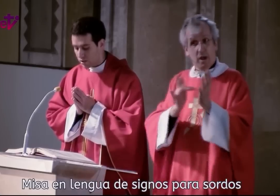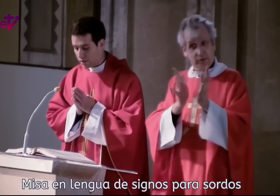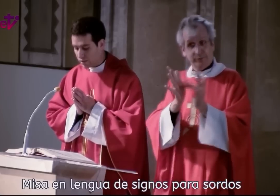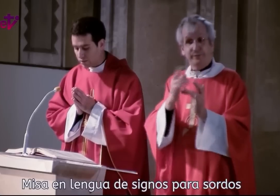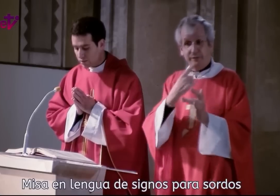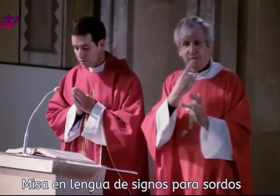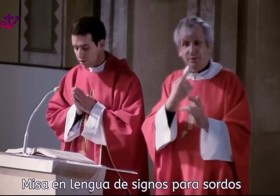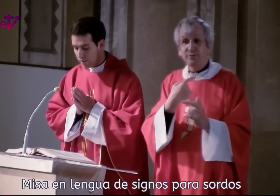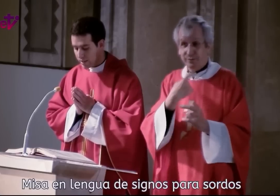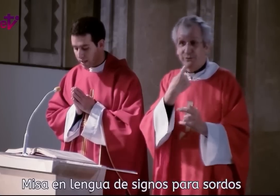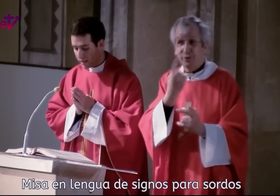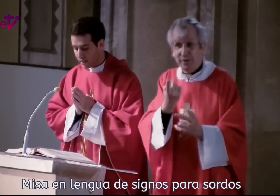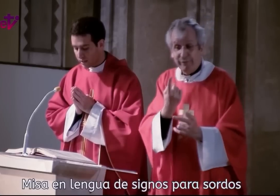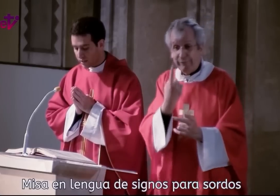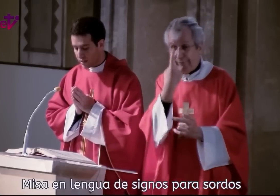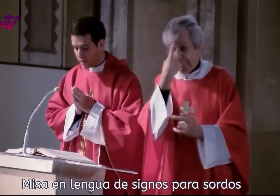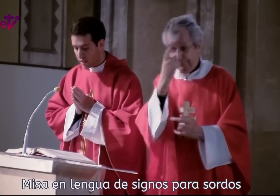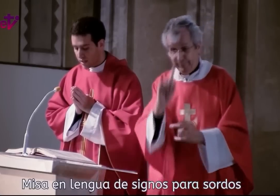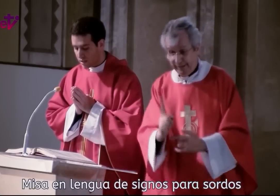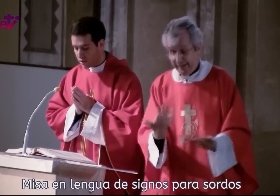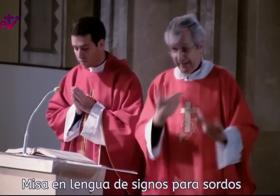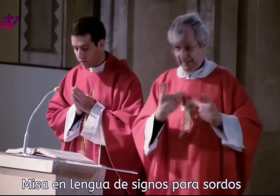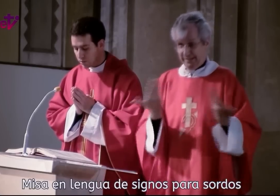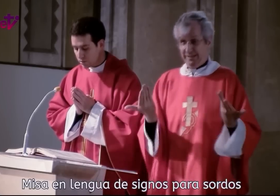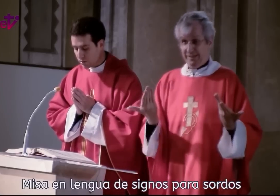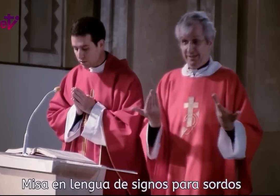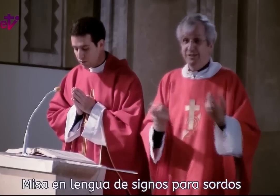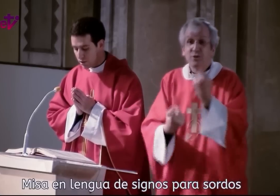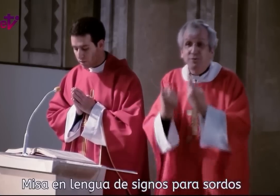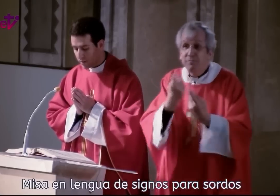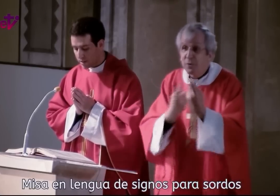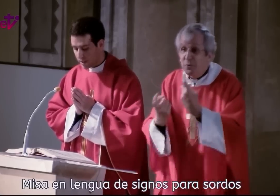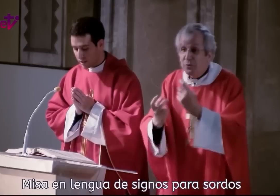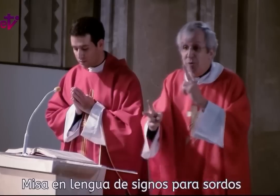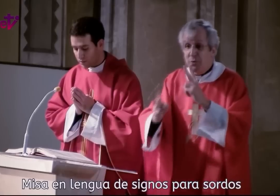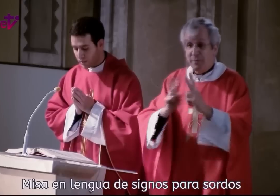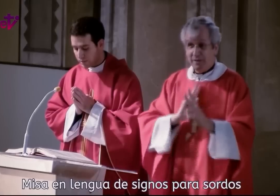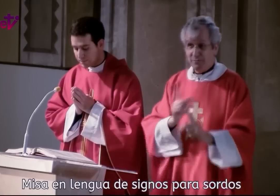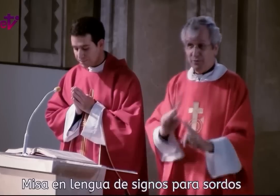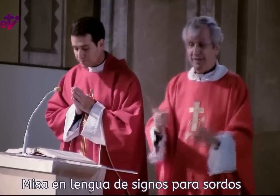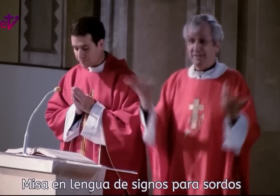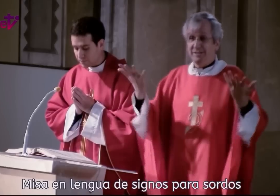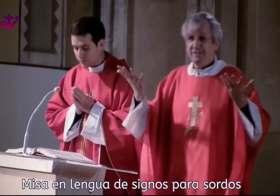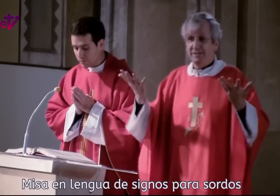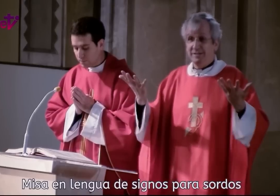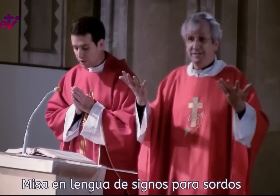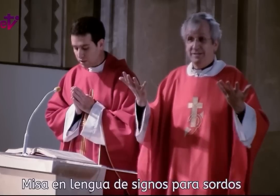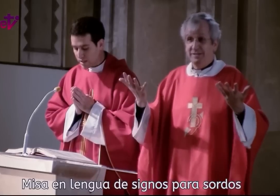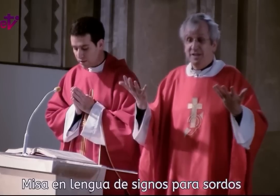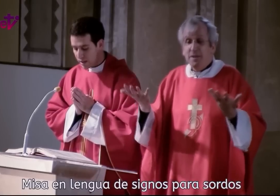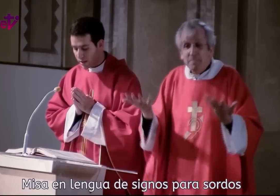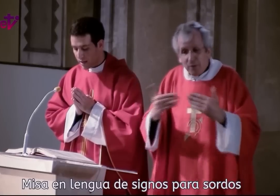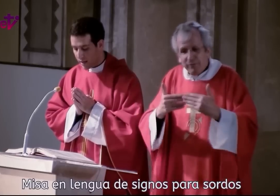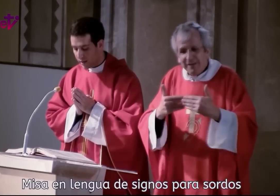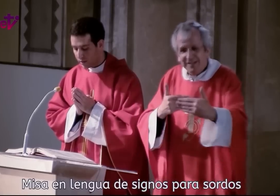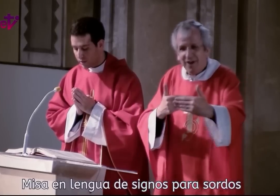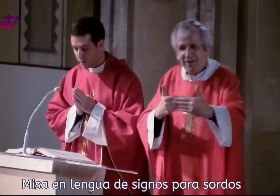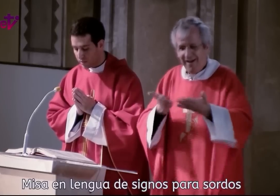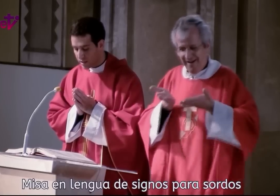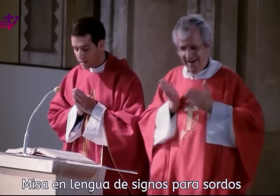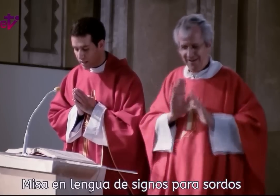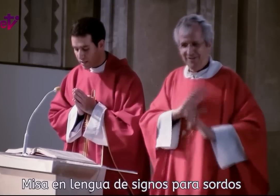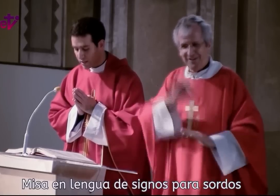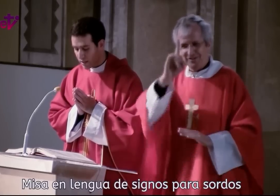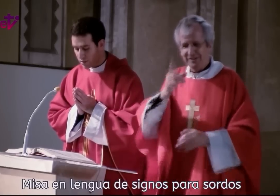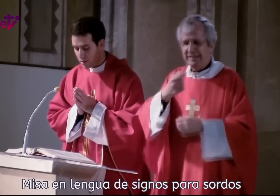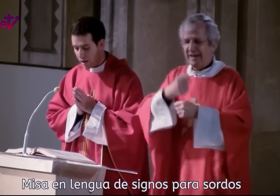si os lo digo, no lo vais a creer, y si os pregunto, no me vais a responder. Pero desde ahora el Hijo del